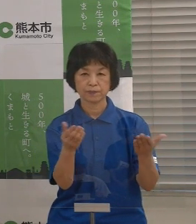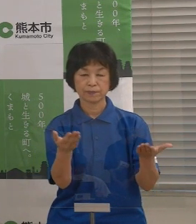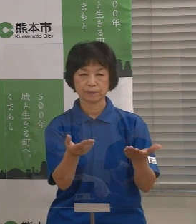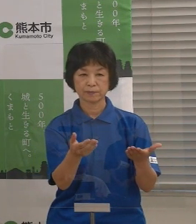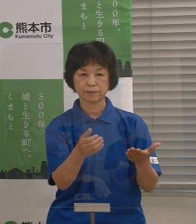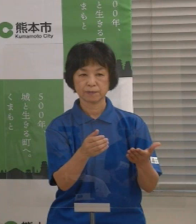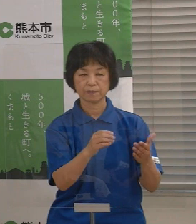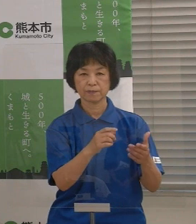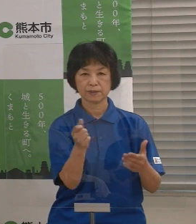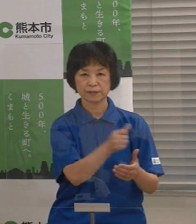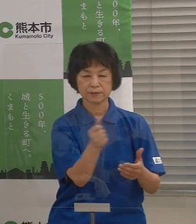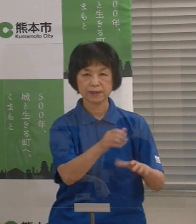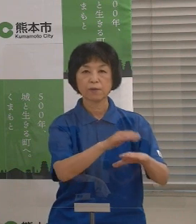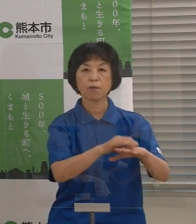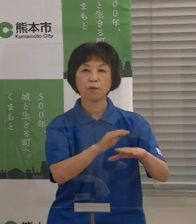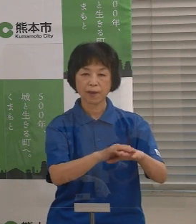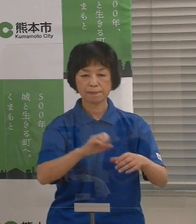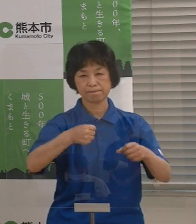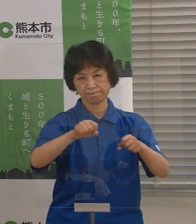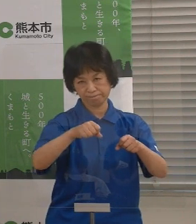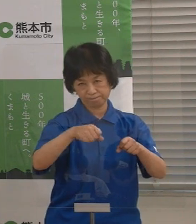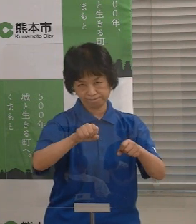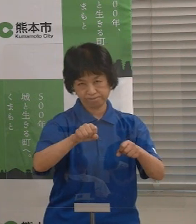き自転車を利用されています。